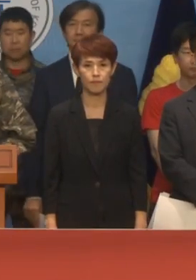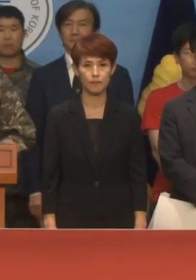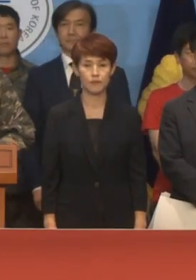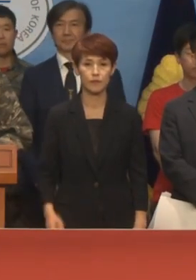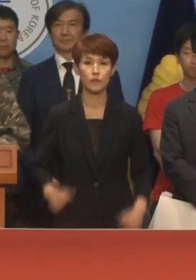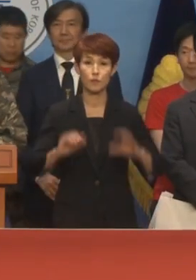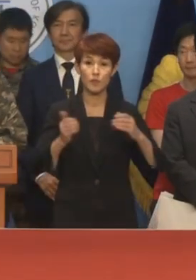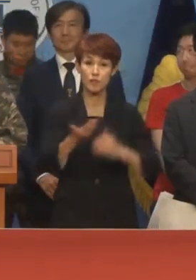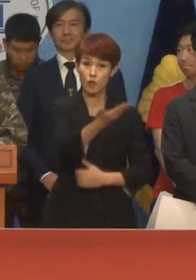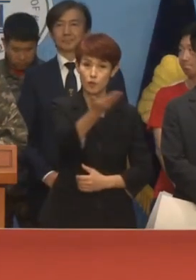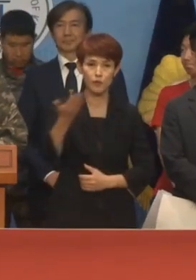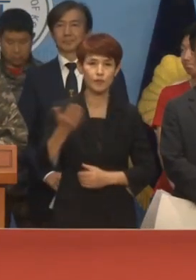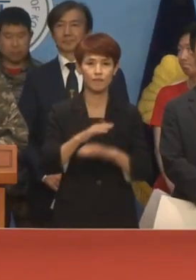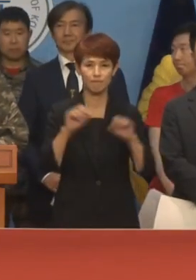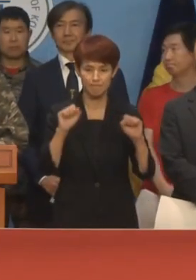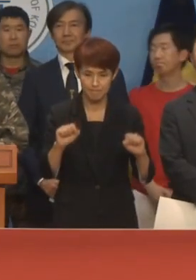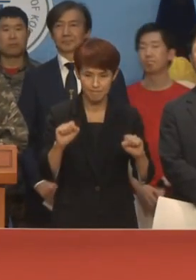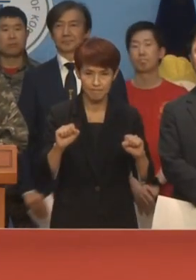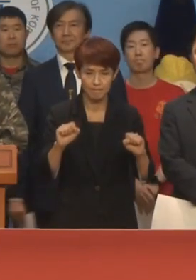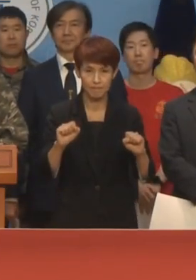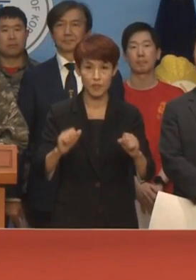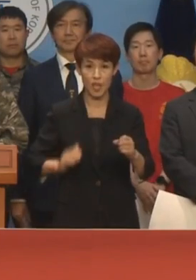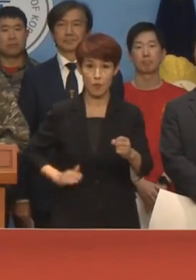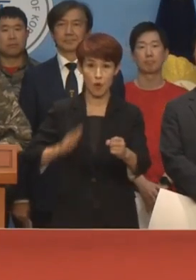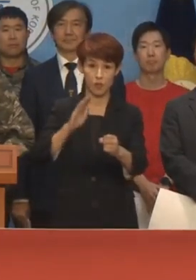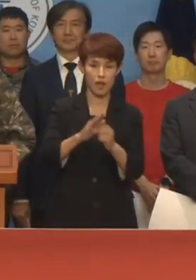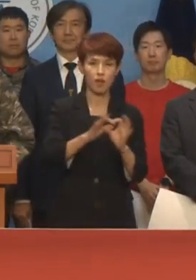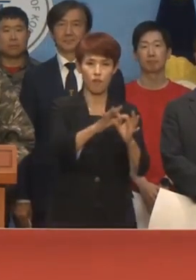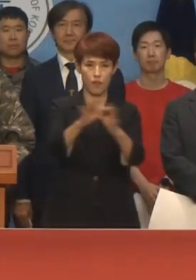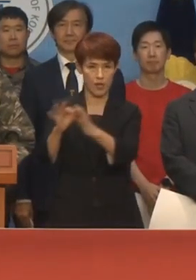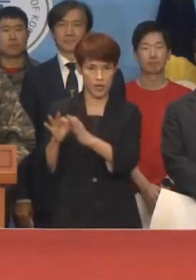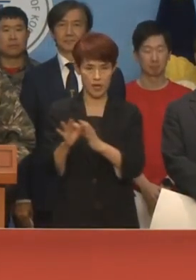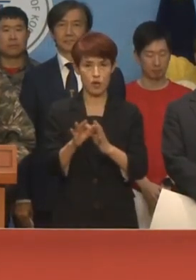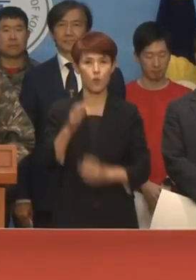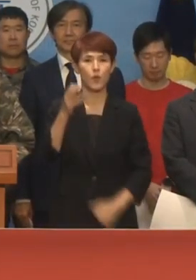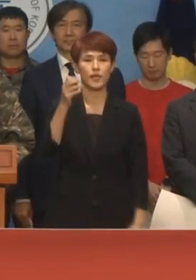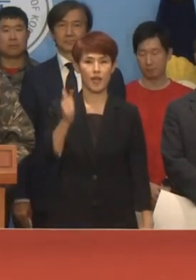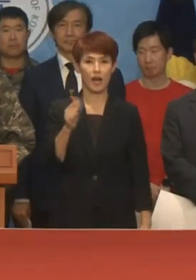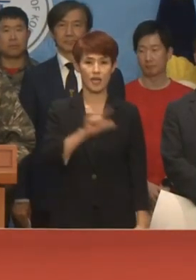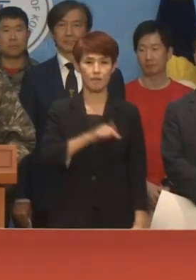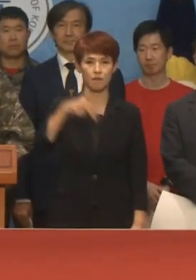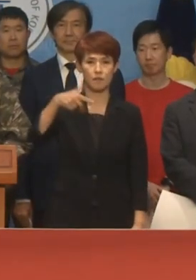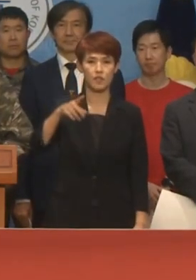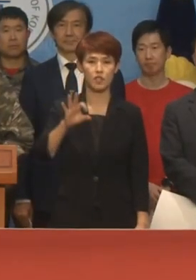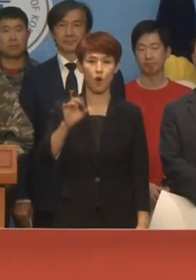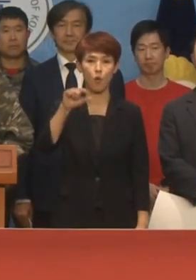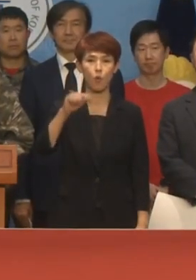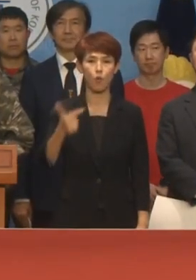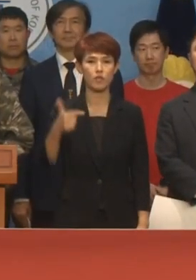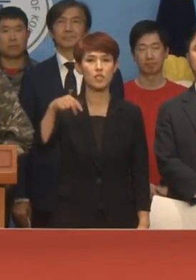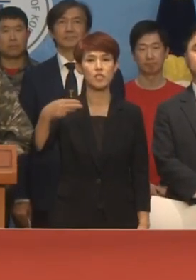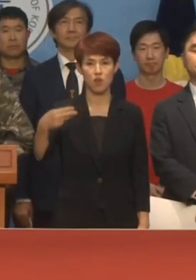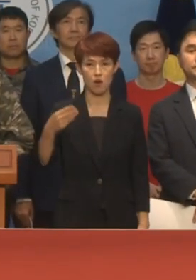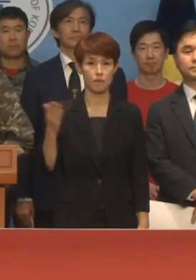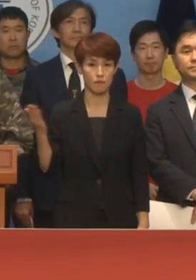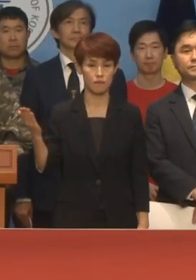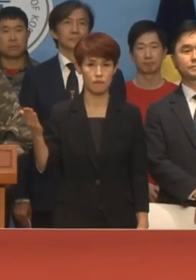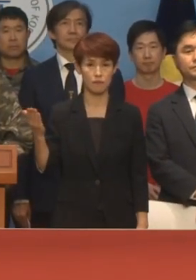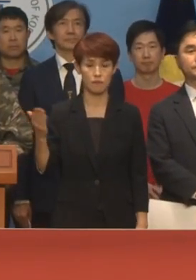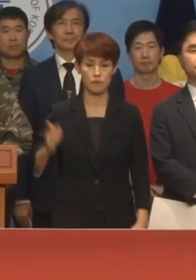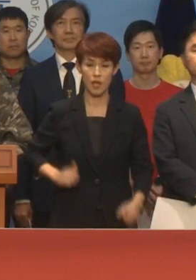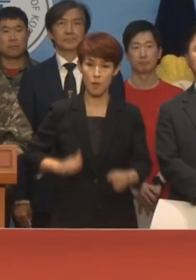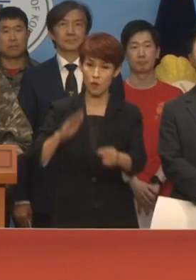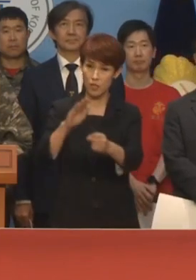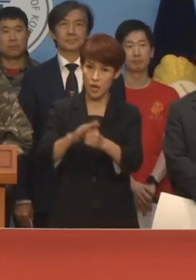국민 여러분 안녕하십니까? 해병대 예비역연대 회장 정원철입니다. 우리